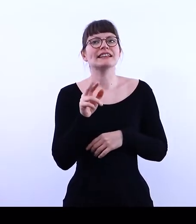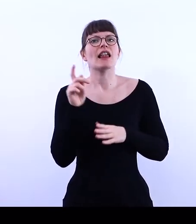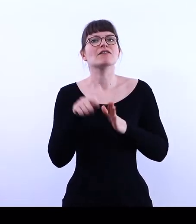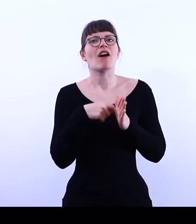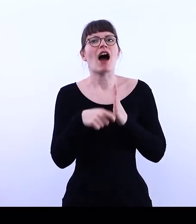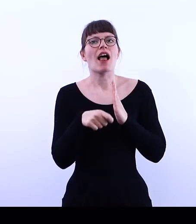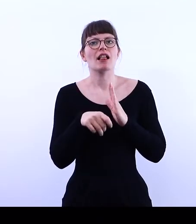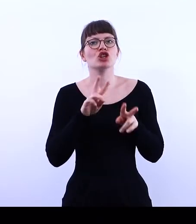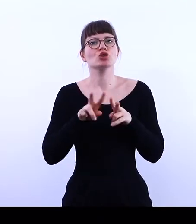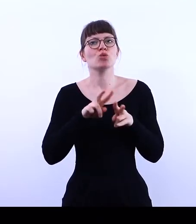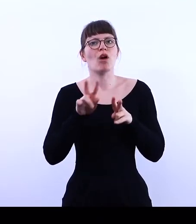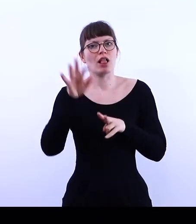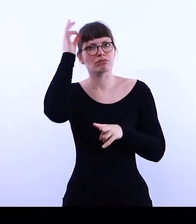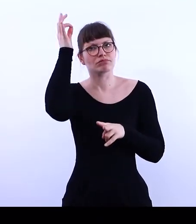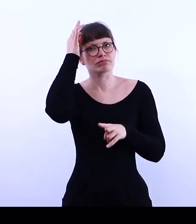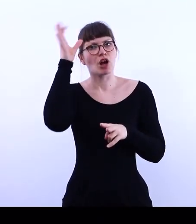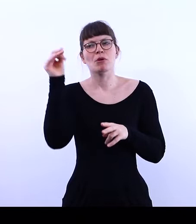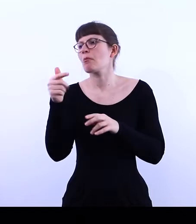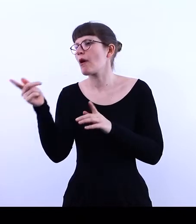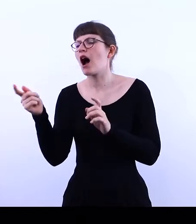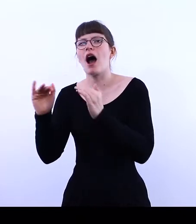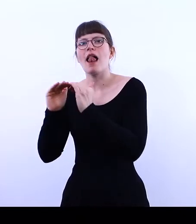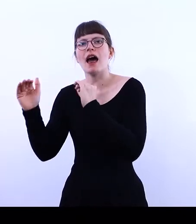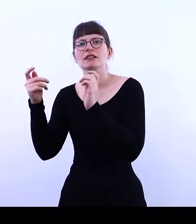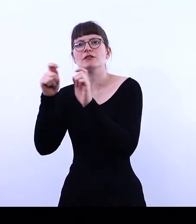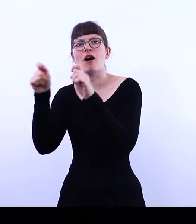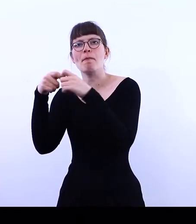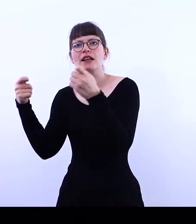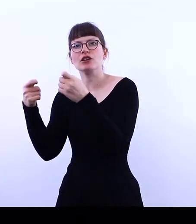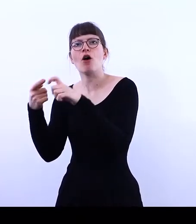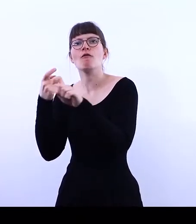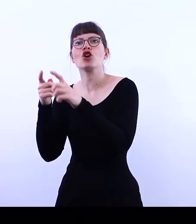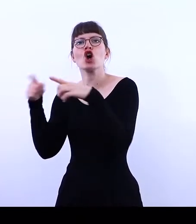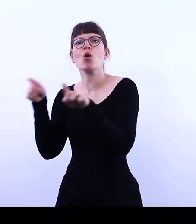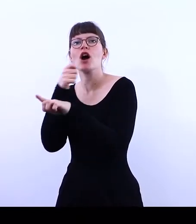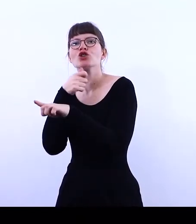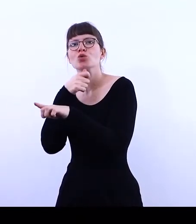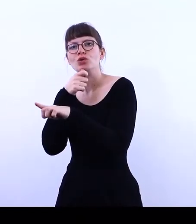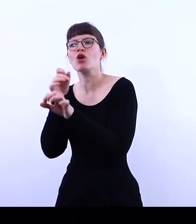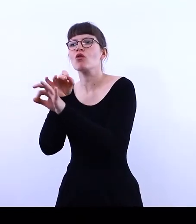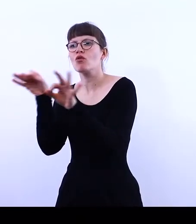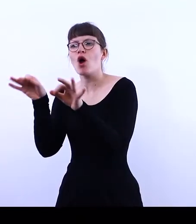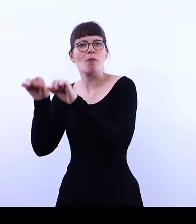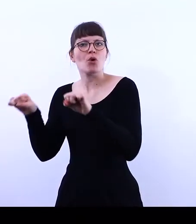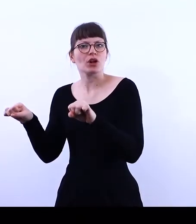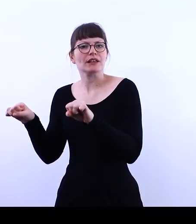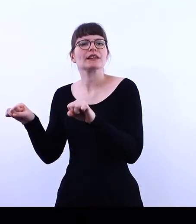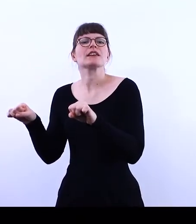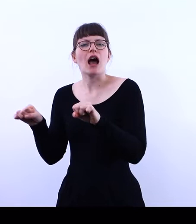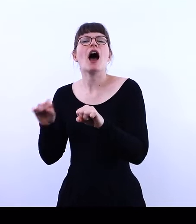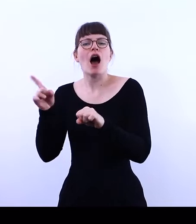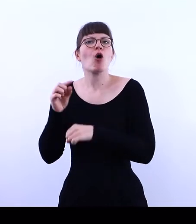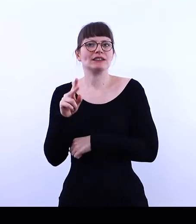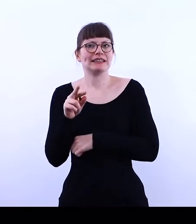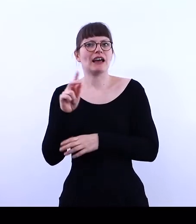entwickelt, gemeinsam mit einigen Landesverbänden der Chorjugend, die es eben den Verbänden und Vereinen dann möglich machte, auch digital